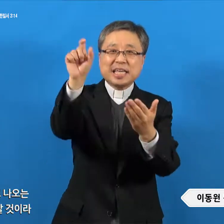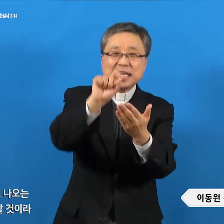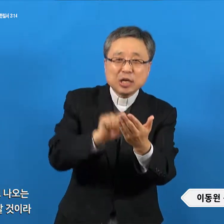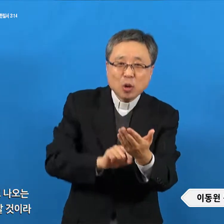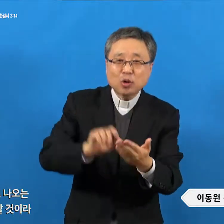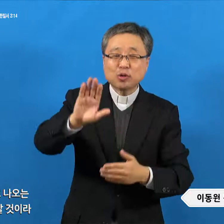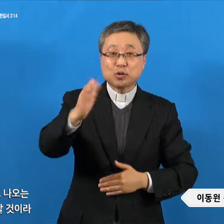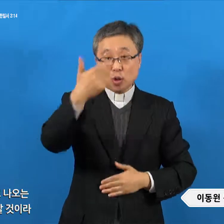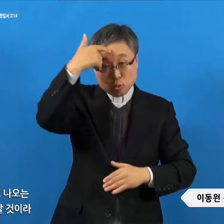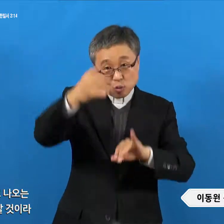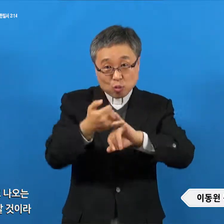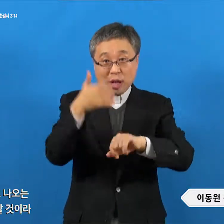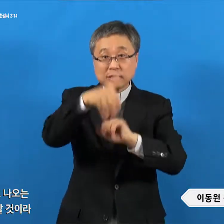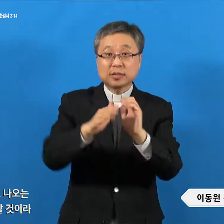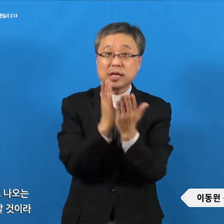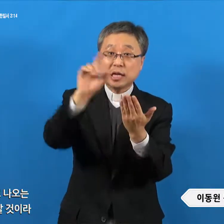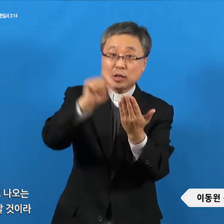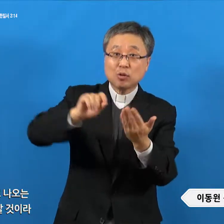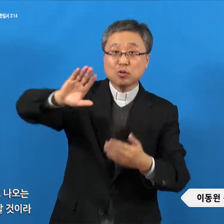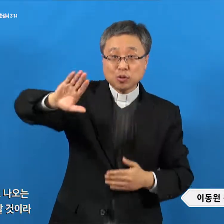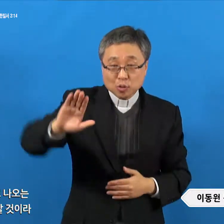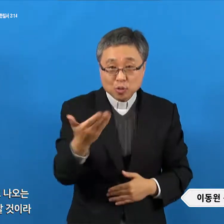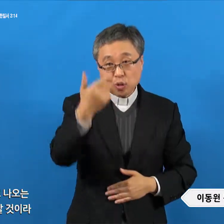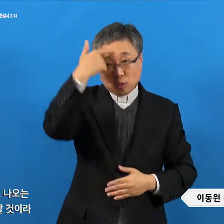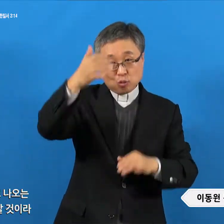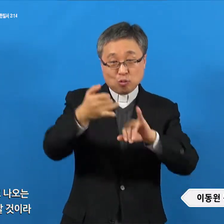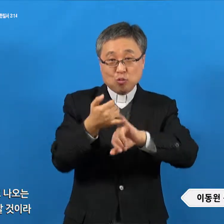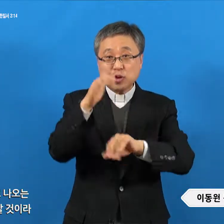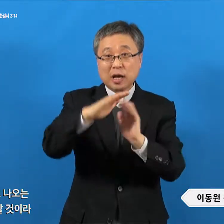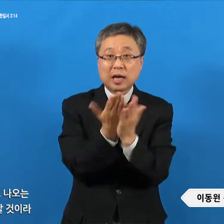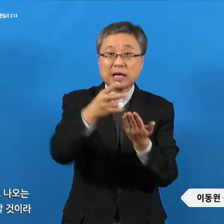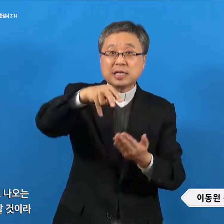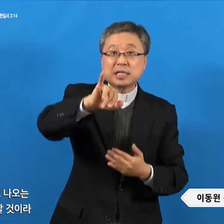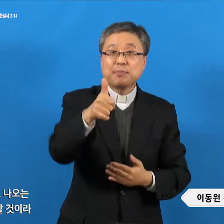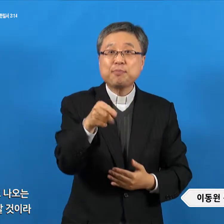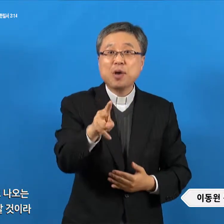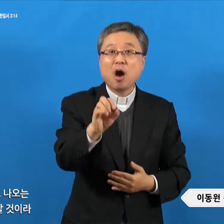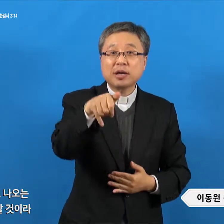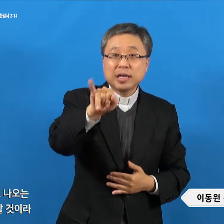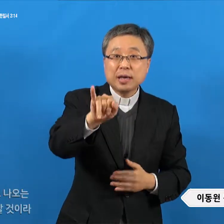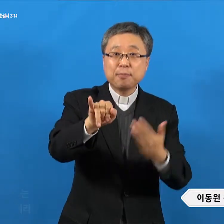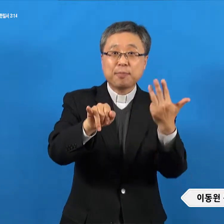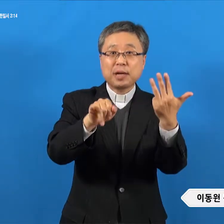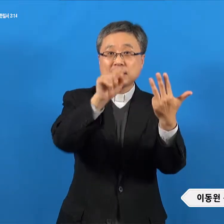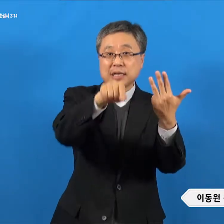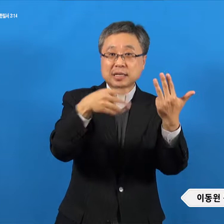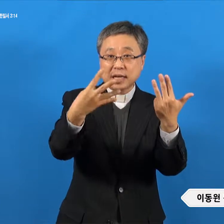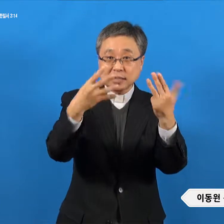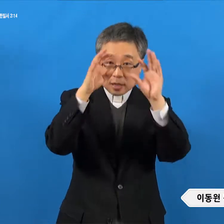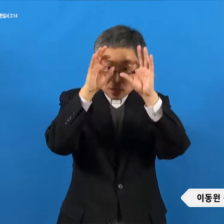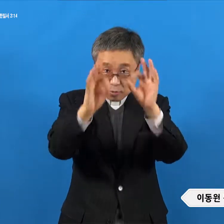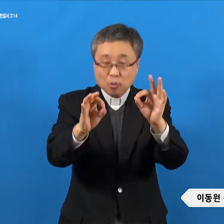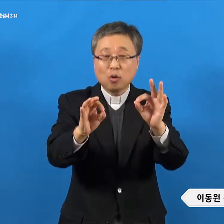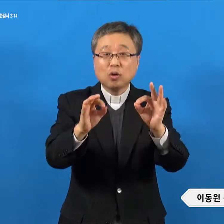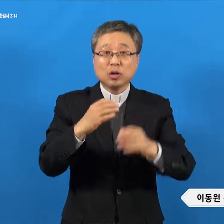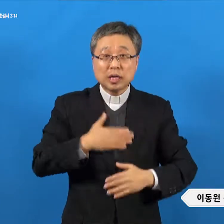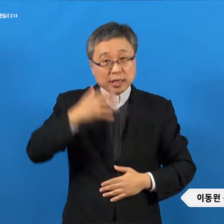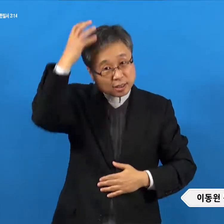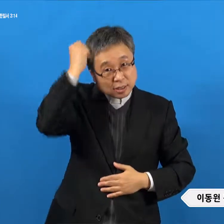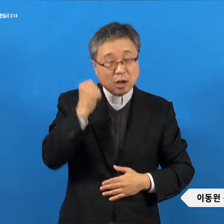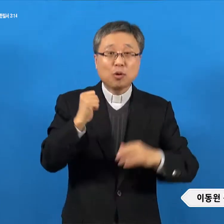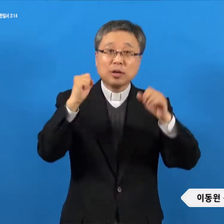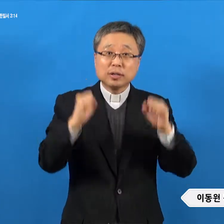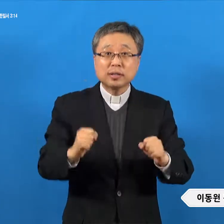때, 구약 성경에 기록되었을 때, 구약의 신명기 8장 3절에 그분은 말씀을 알고 있었어요. 기억하고